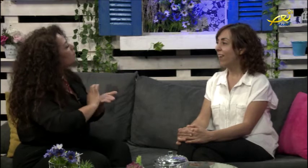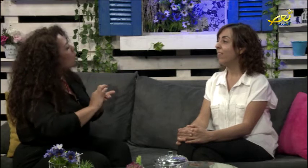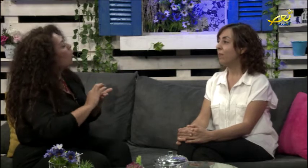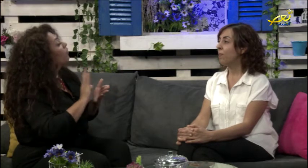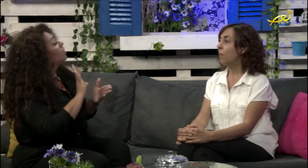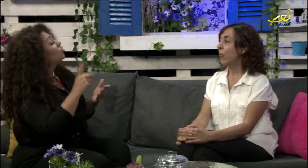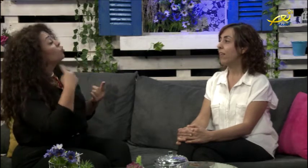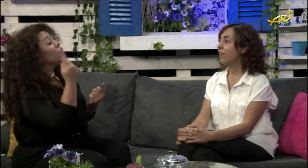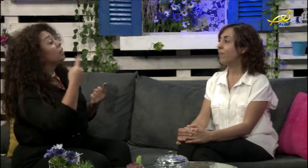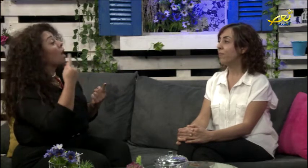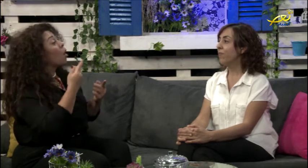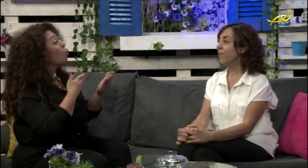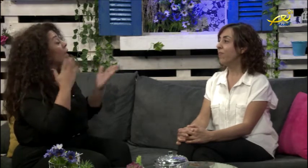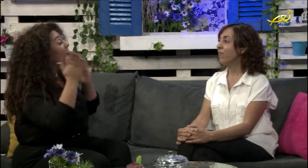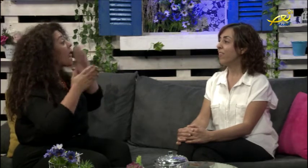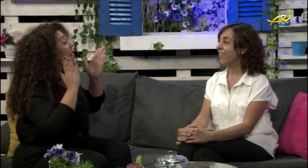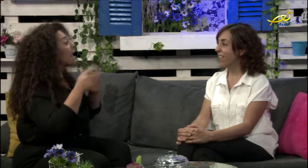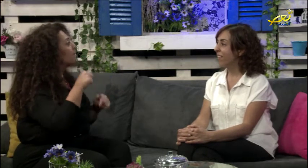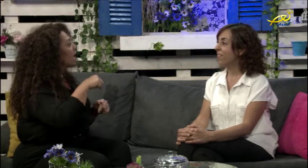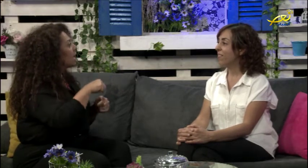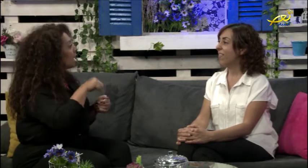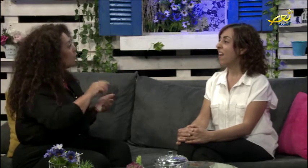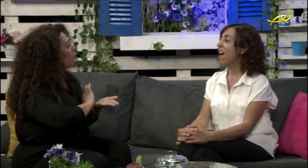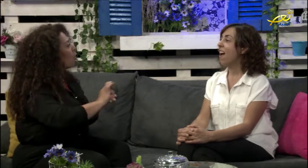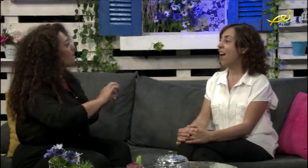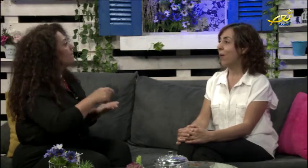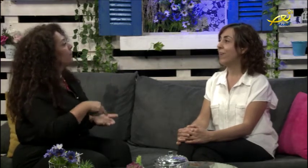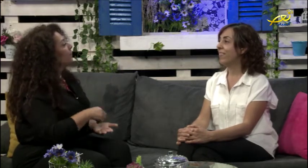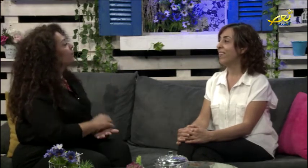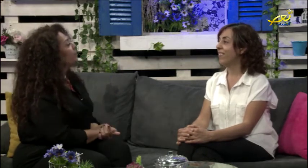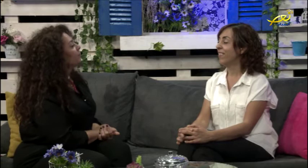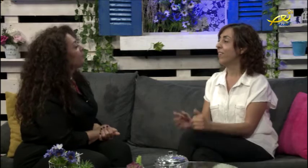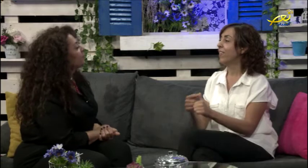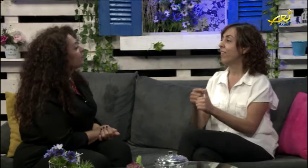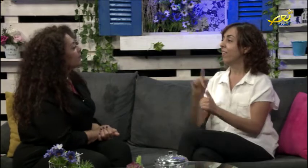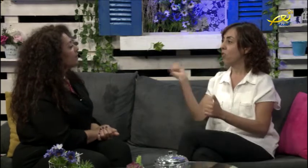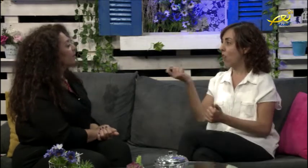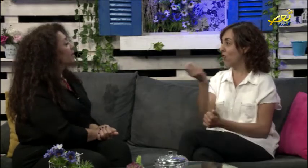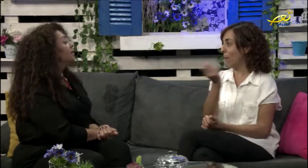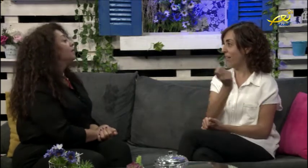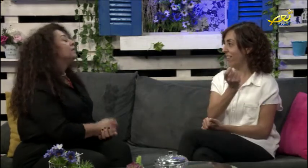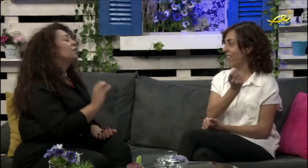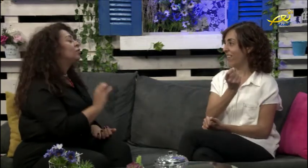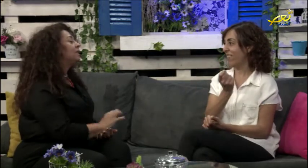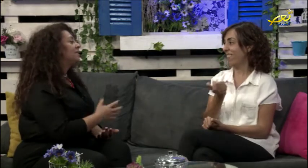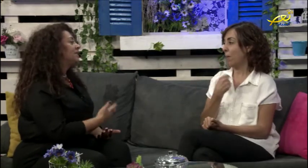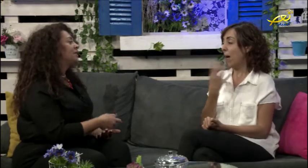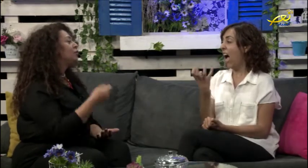دور الإعلام اليوم والصحافة بهذا المجال؟ ضروري كتير إنه يكون